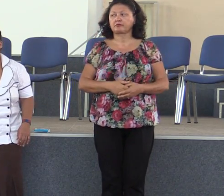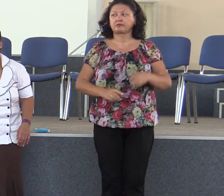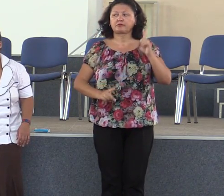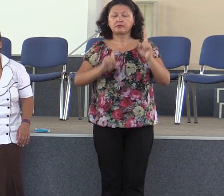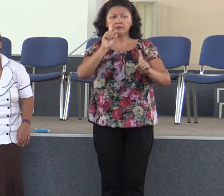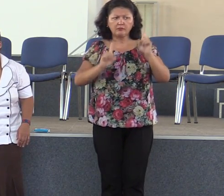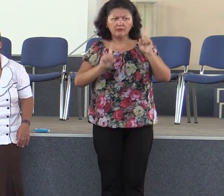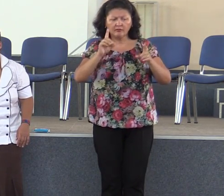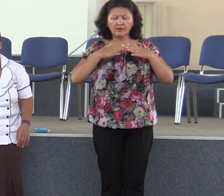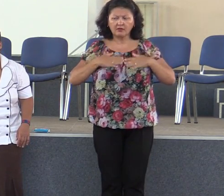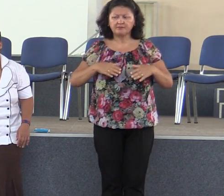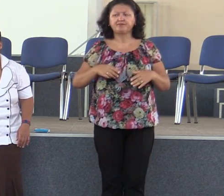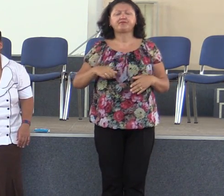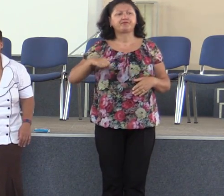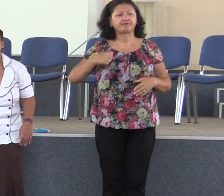Dacă vrei să fii sincer.